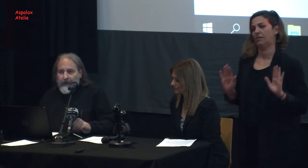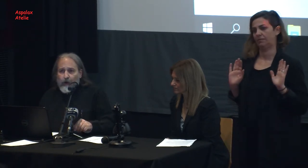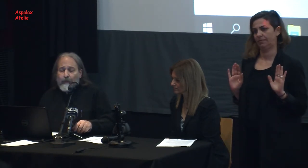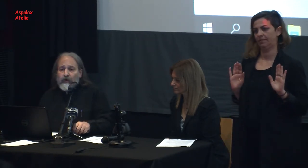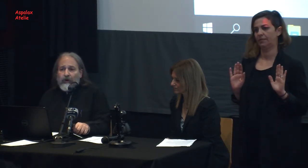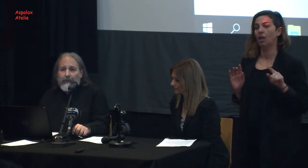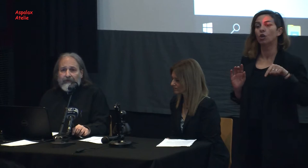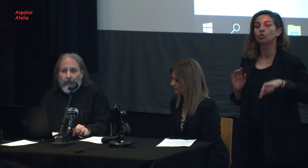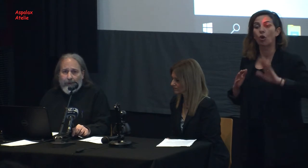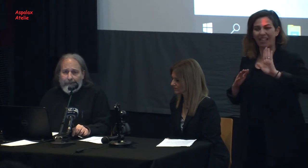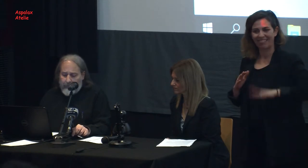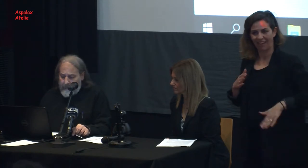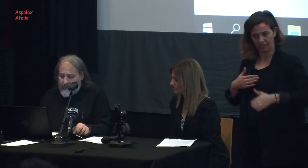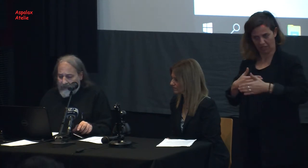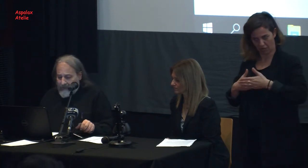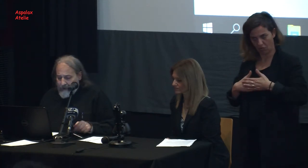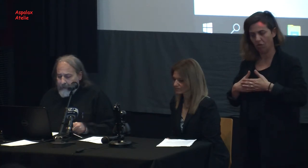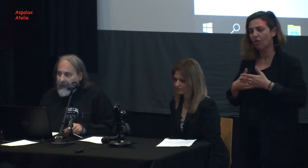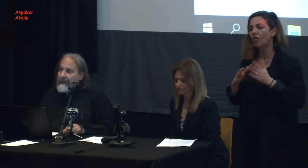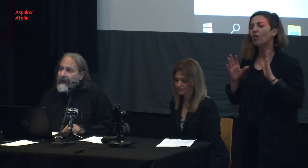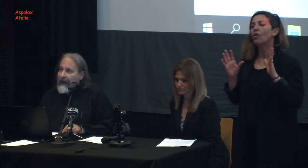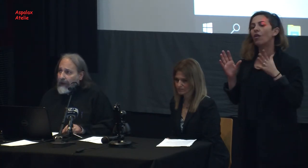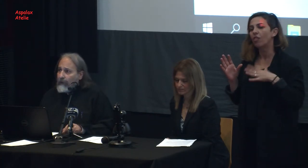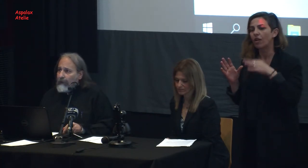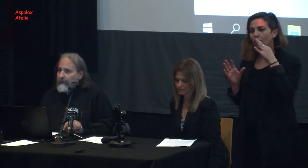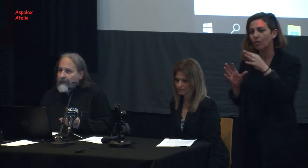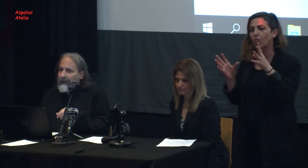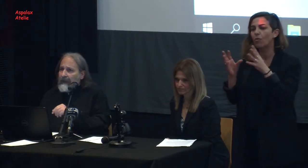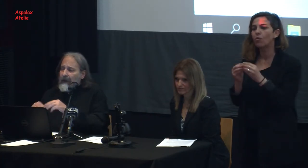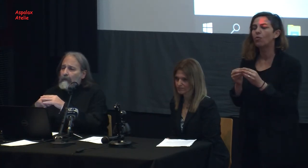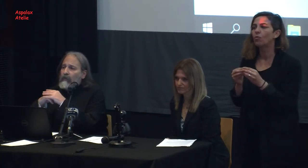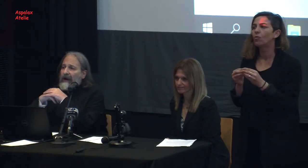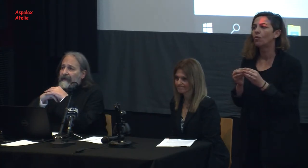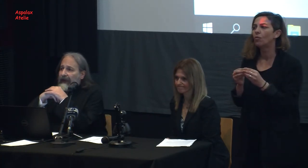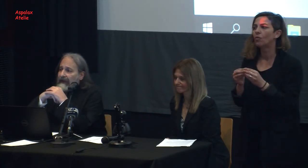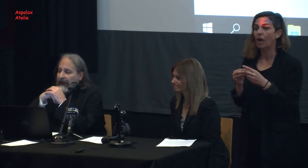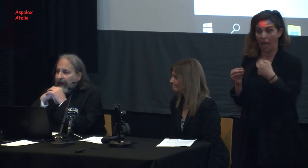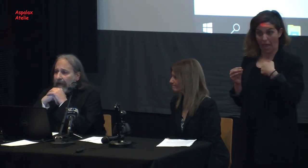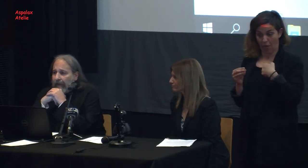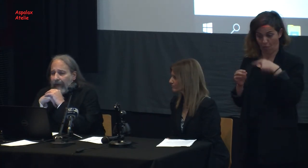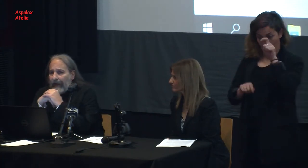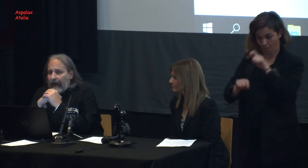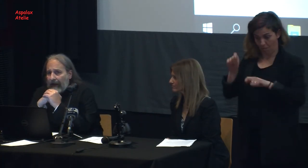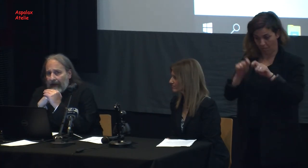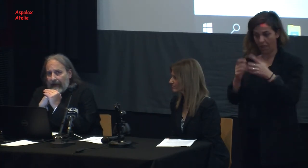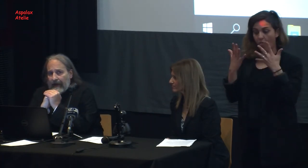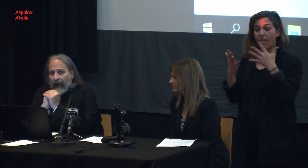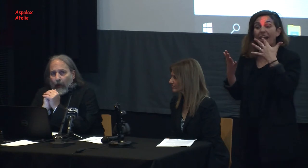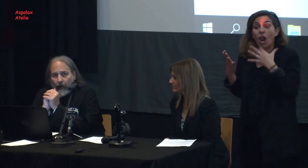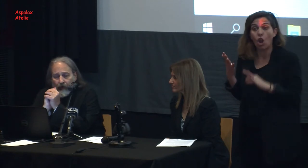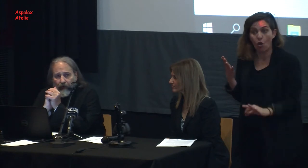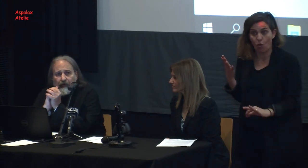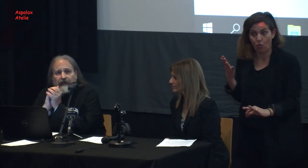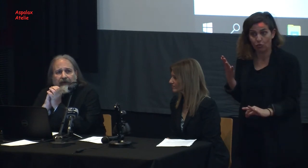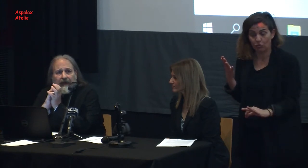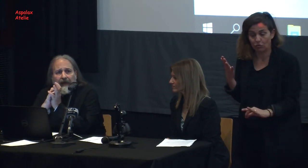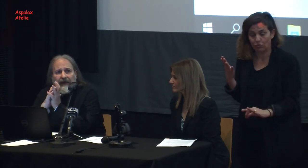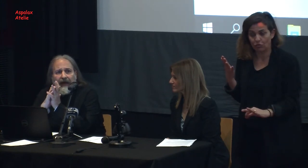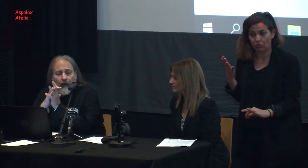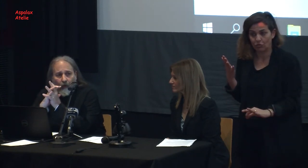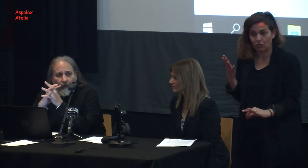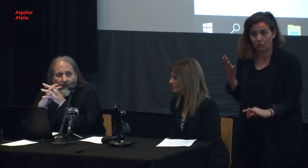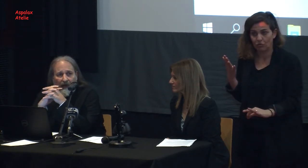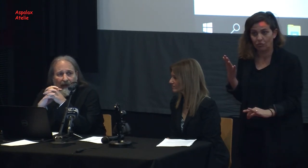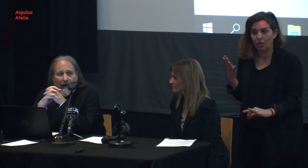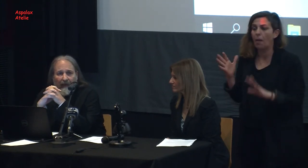Θα κλείσω όμως όχι με αυτό, θα κλείσω με έναν δεκάλογο που έφτιαξα για όσους